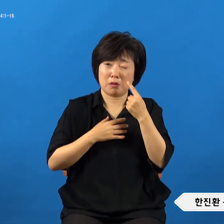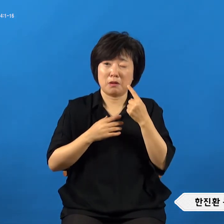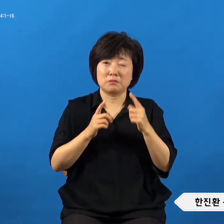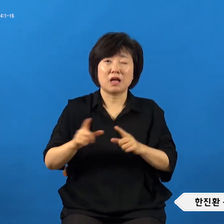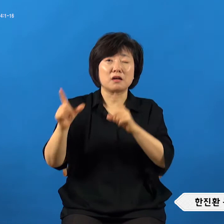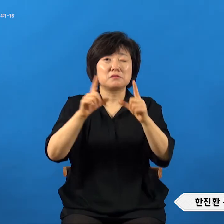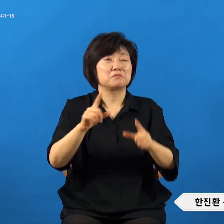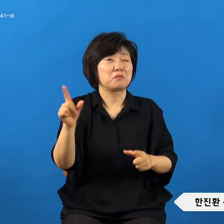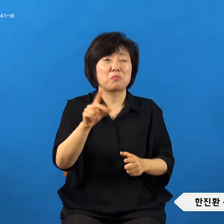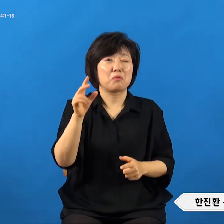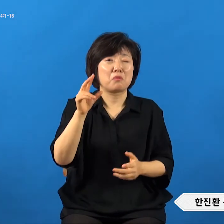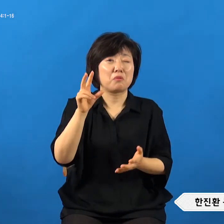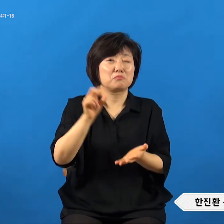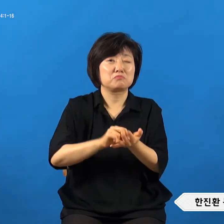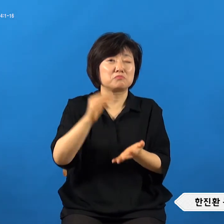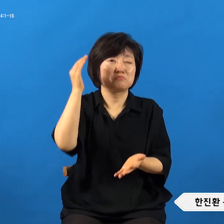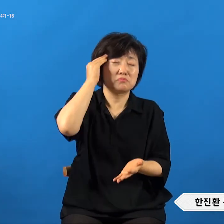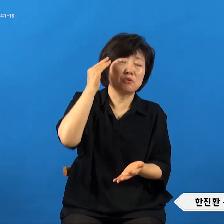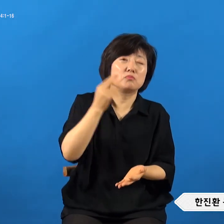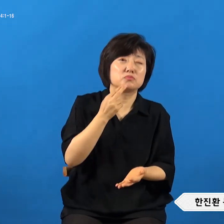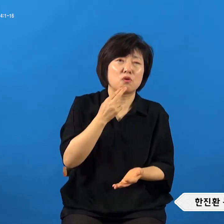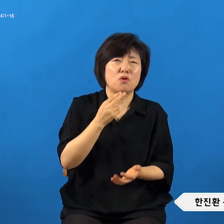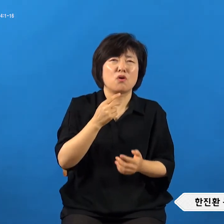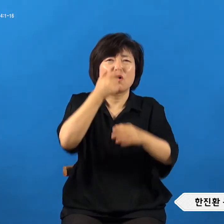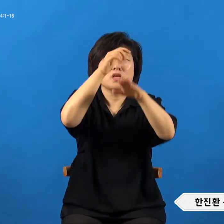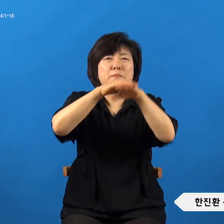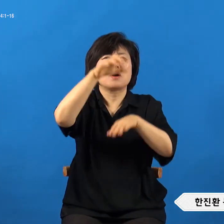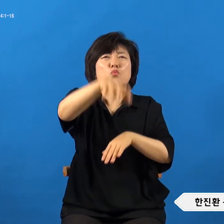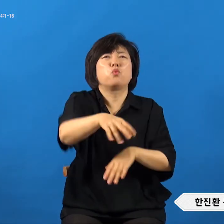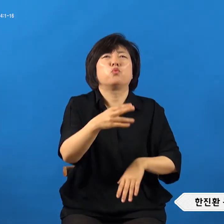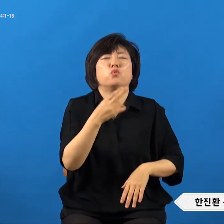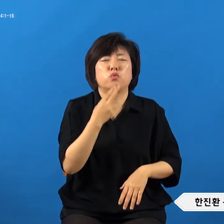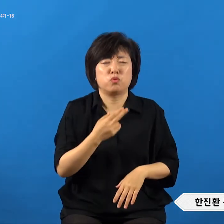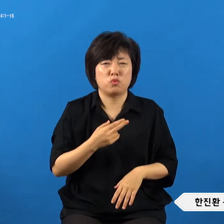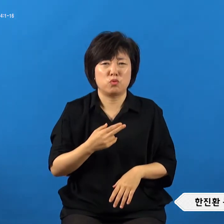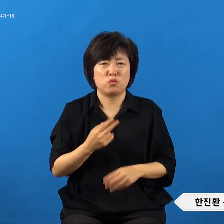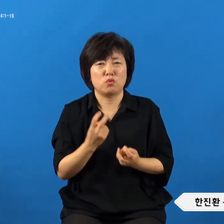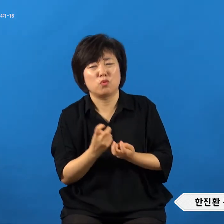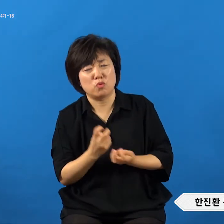아무 지장 없어요. 예배할 처소가 없지 않소.